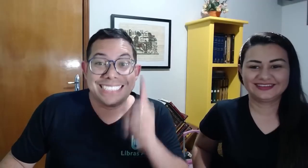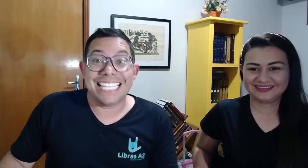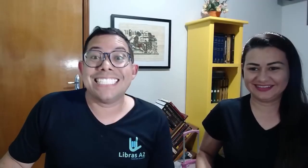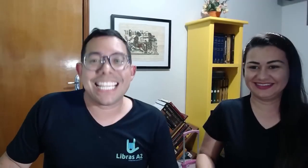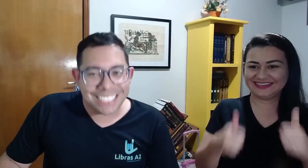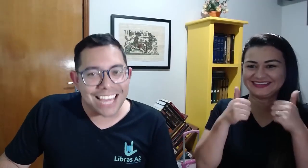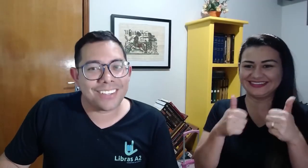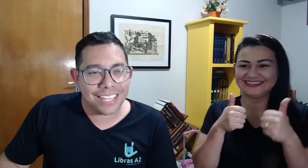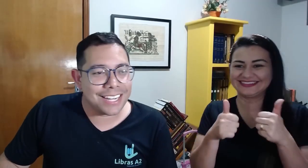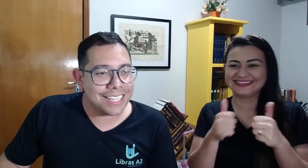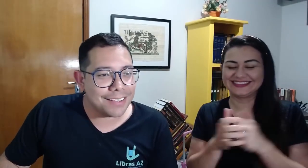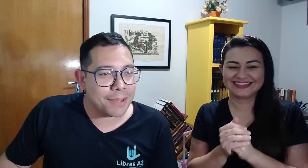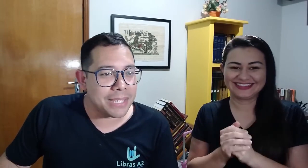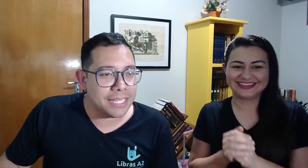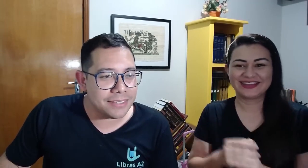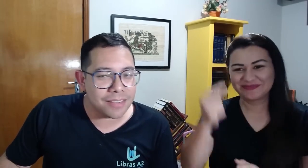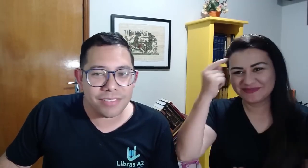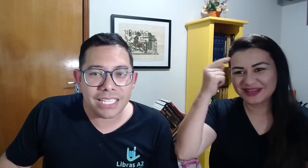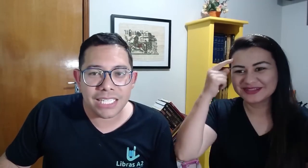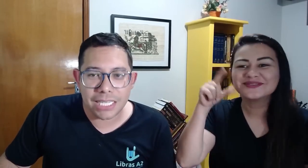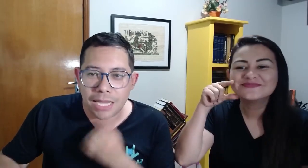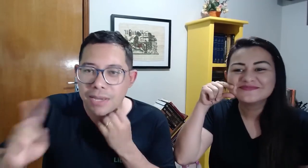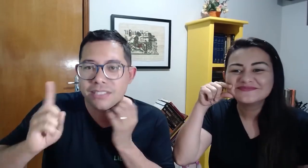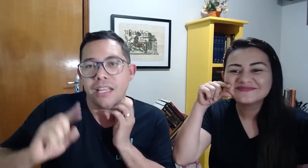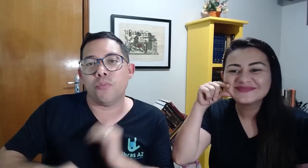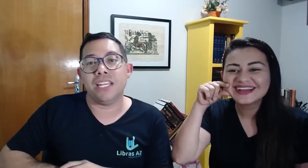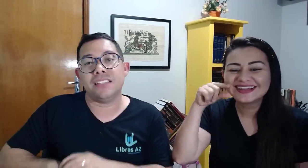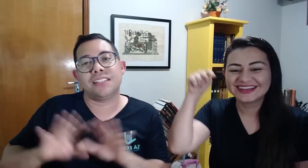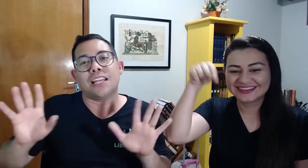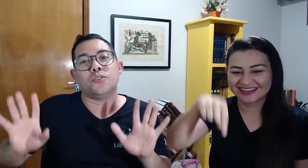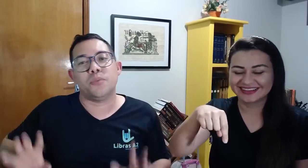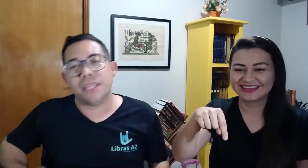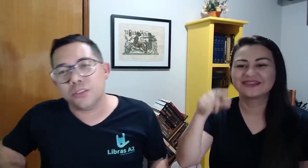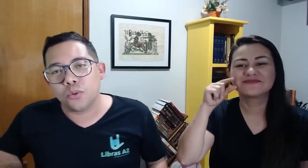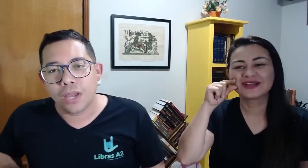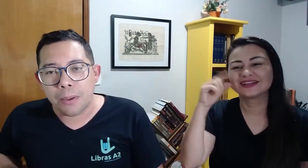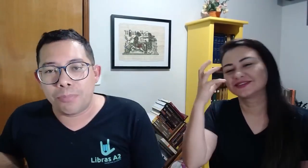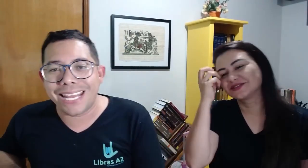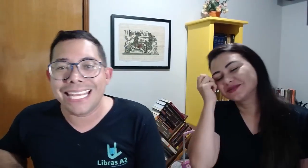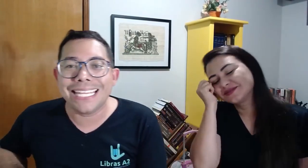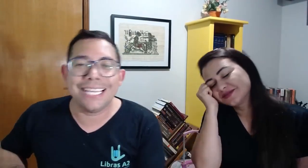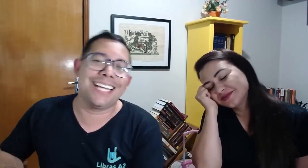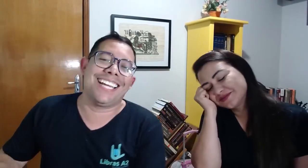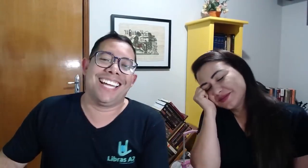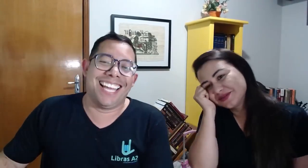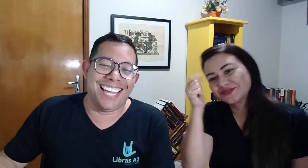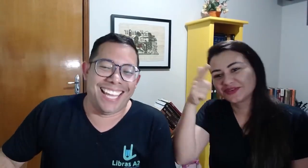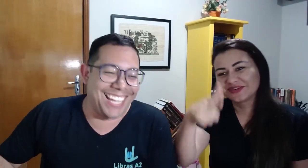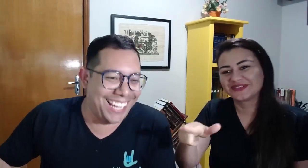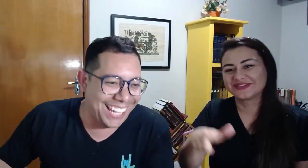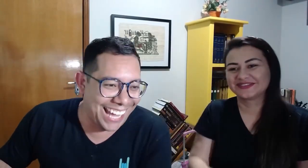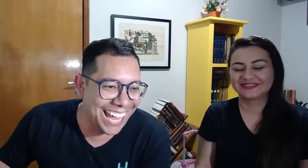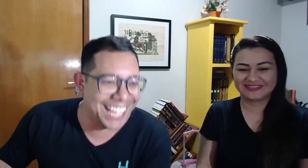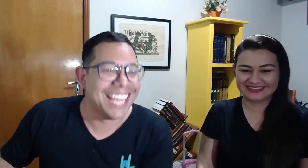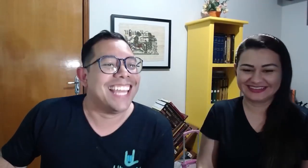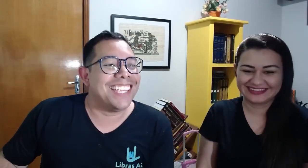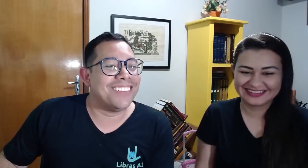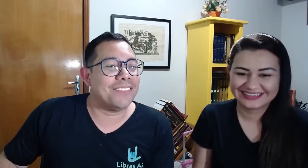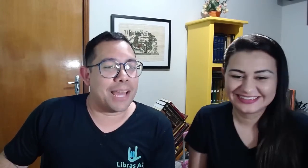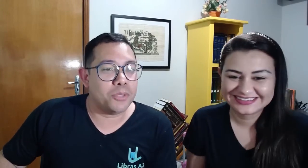Vocês acharam que era aí a Melissa ia vir aqui, né? Mas não, Melissa tá dormindo, plena. E vamos lá, muito